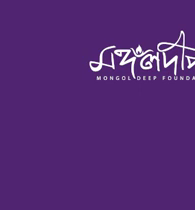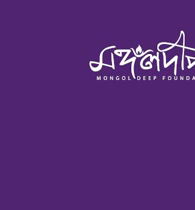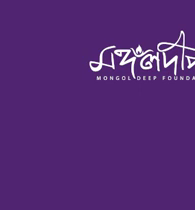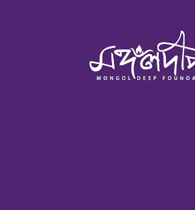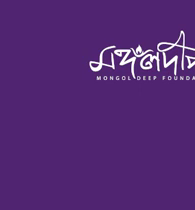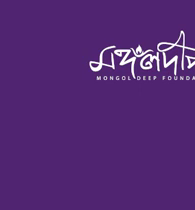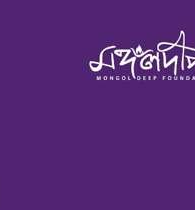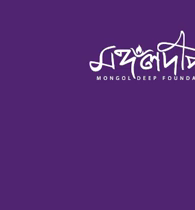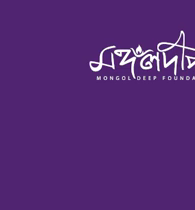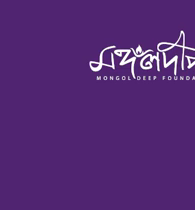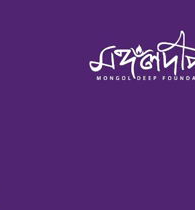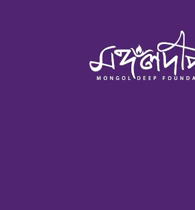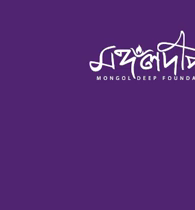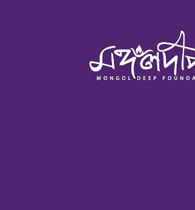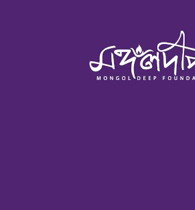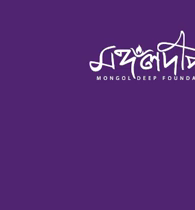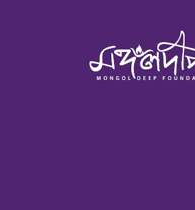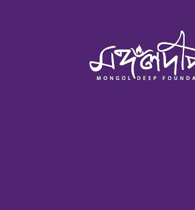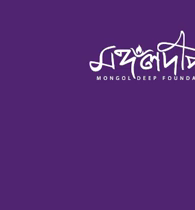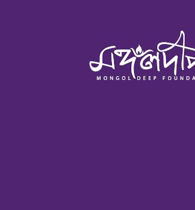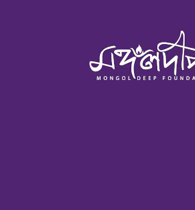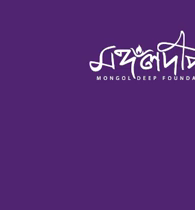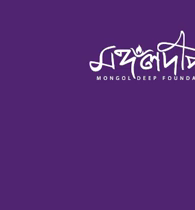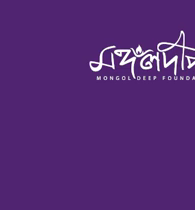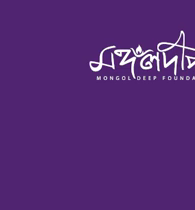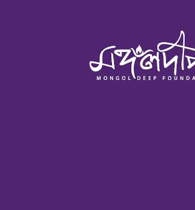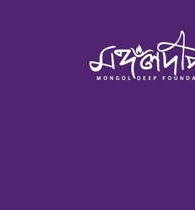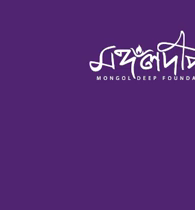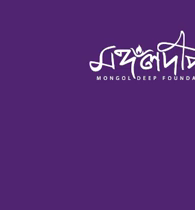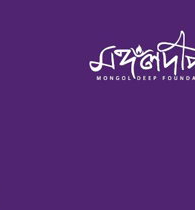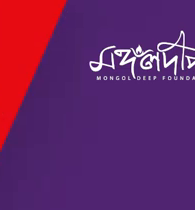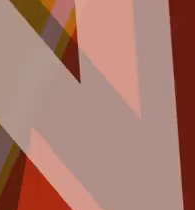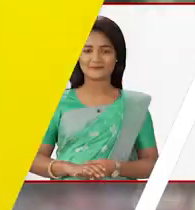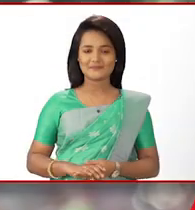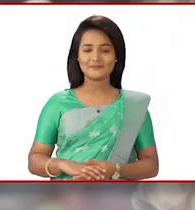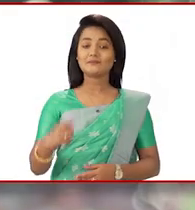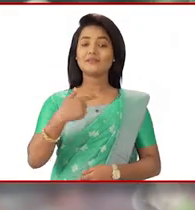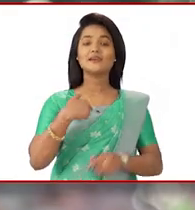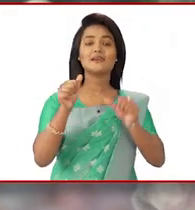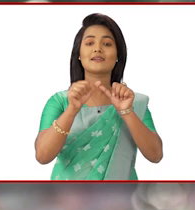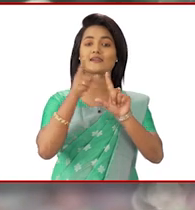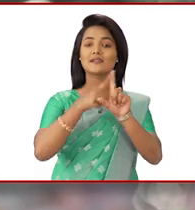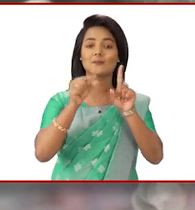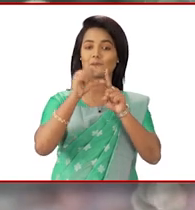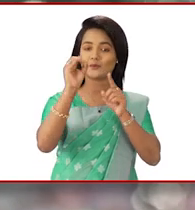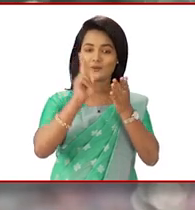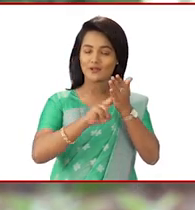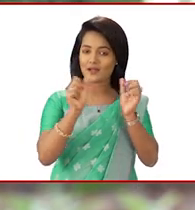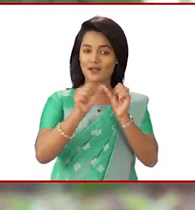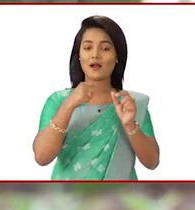কৃষি পদক পেয়েছেন তিনি। চলুন শুনে আসা যাক এই নারীর সাফল্যের কথা। আমি অল্পনা রানী